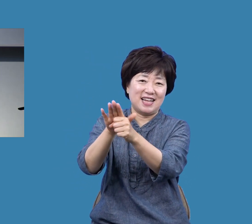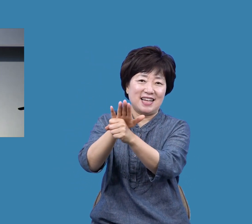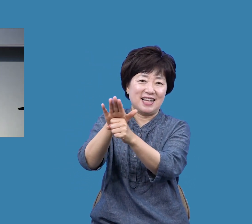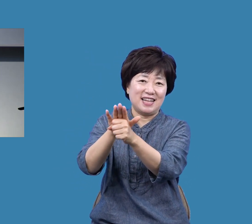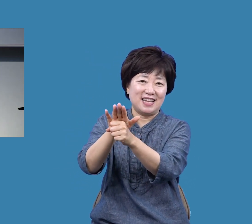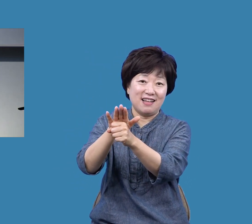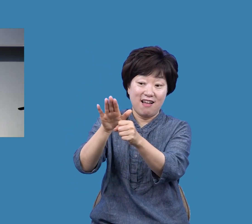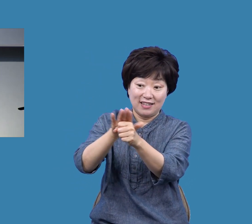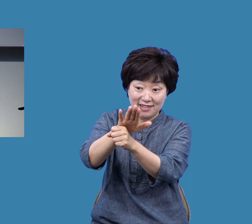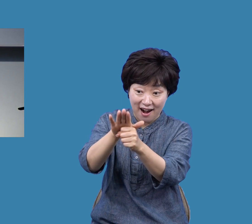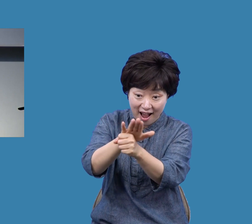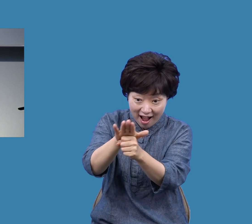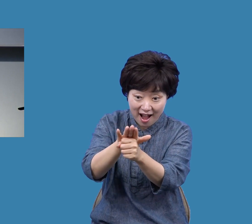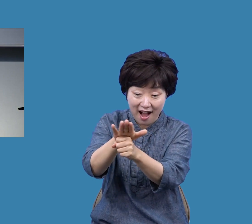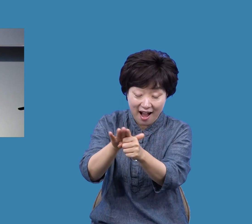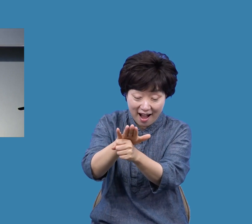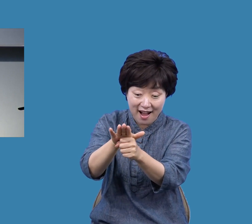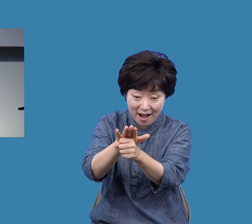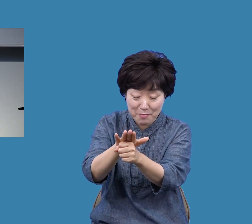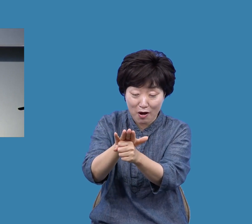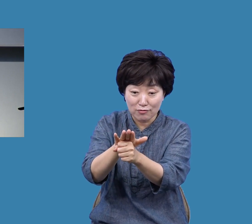생기겠어요? 주변에 사람들이 붙겠지.